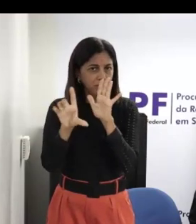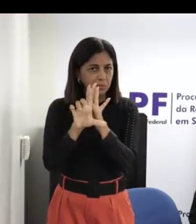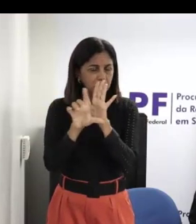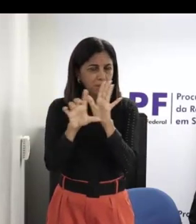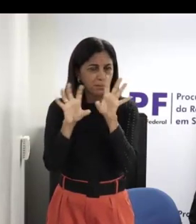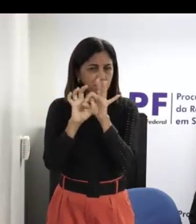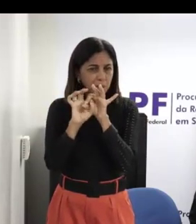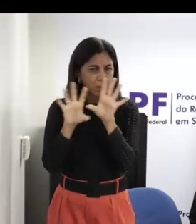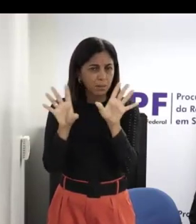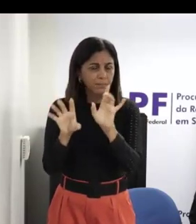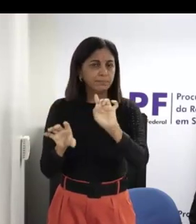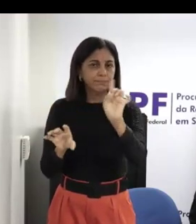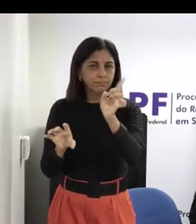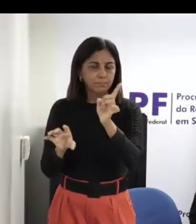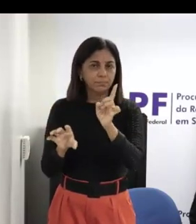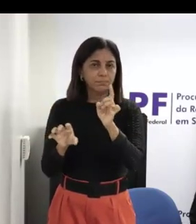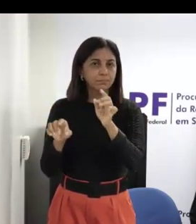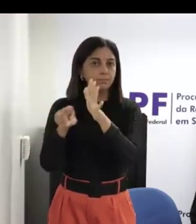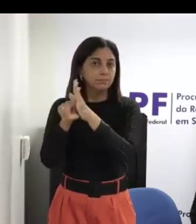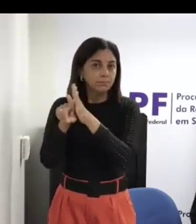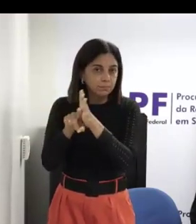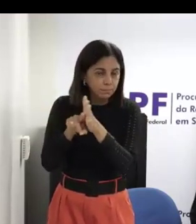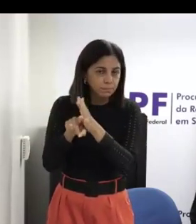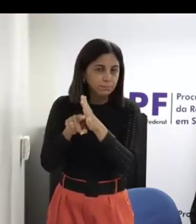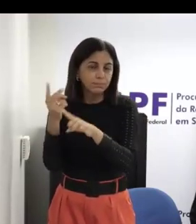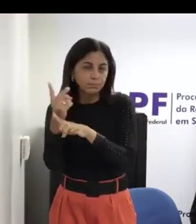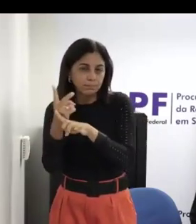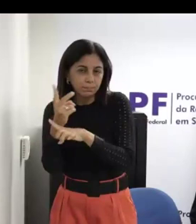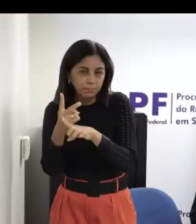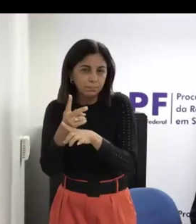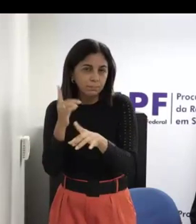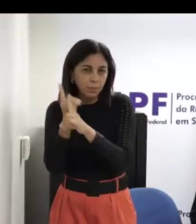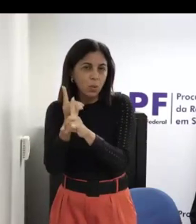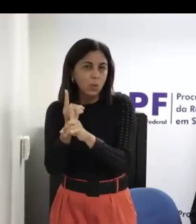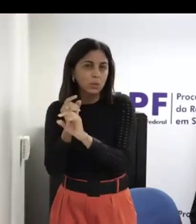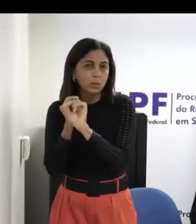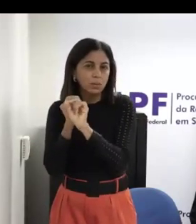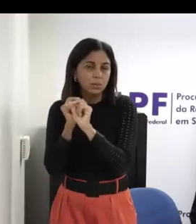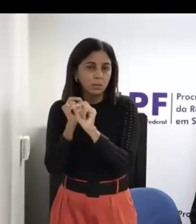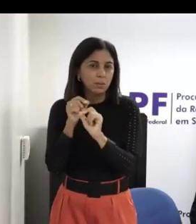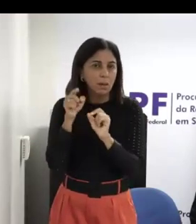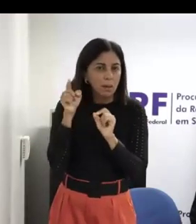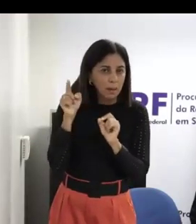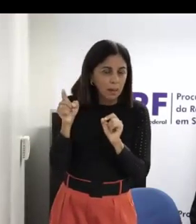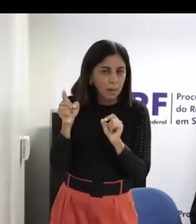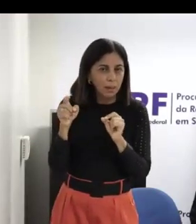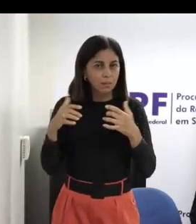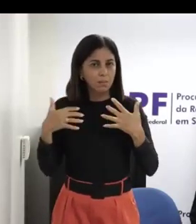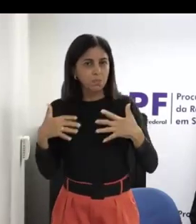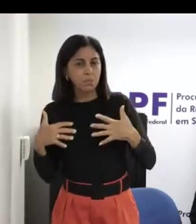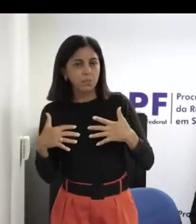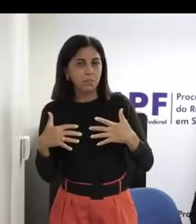ali da análise ali durante as investigações a gente vai perceber vai perceber como ela se porta quando na